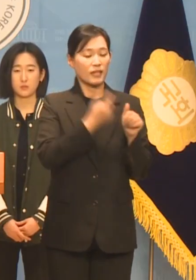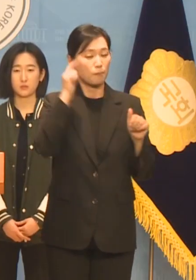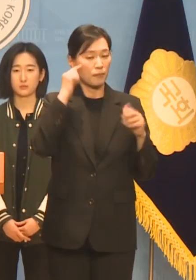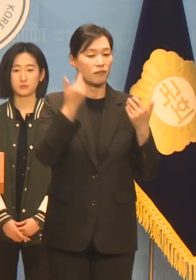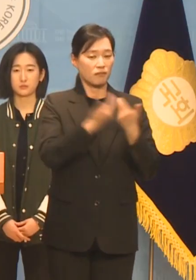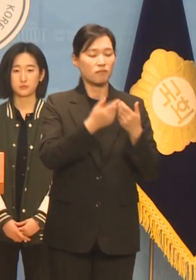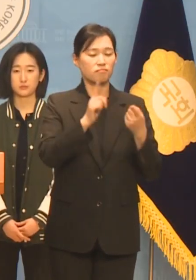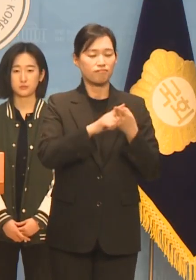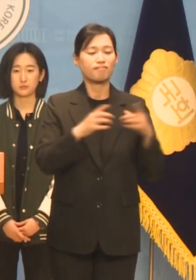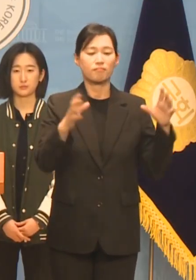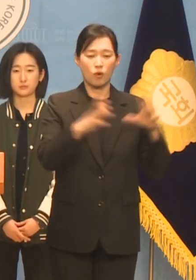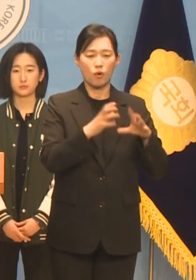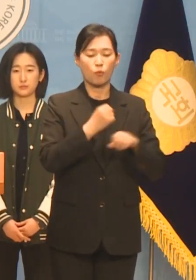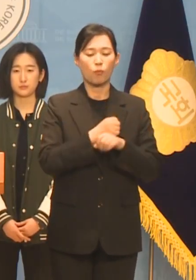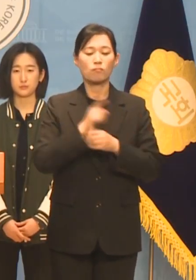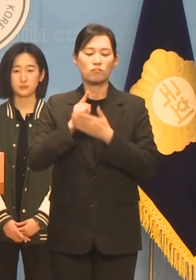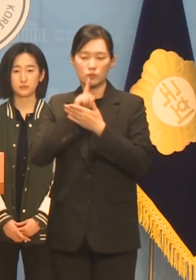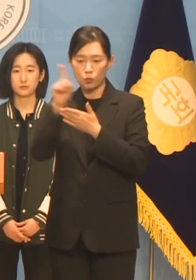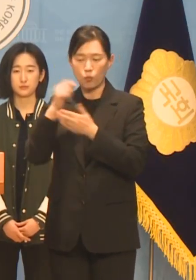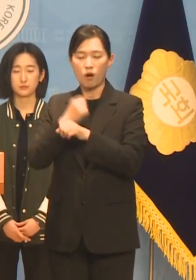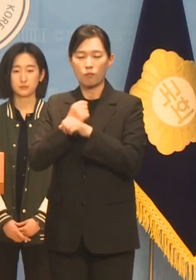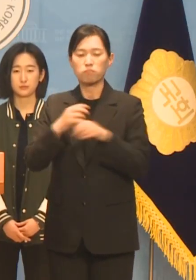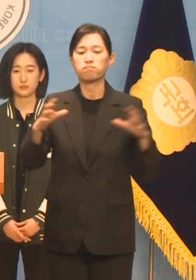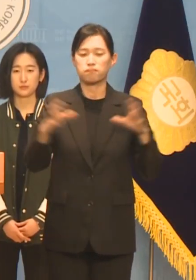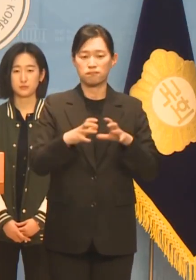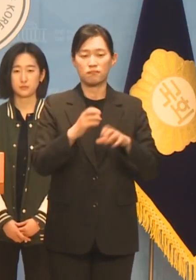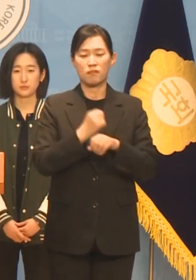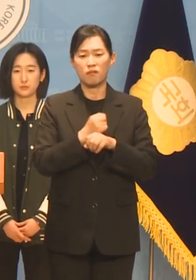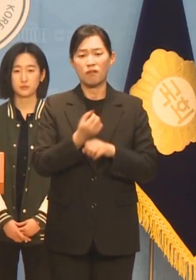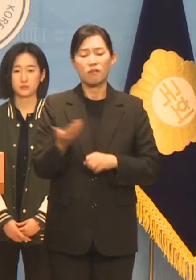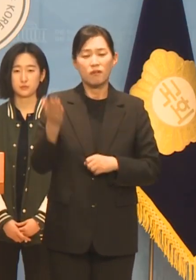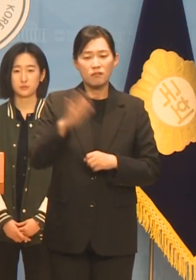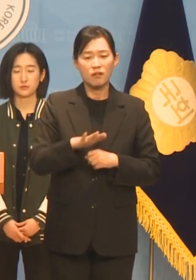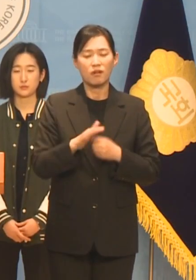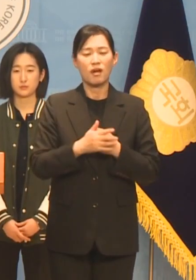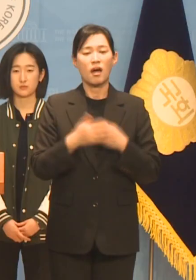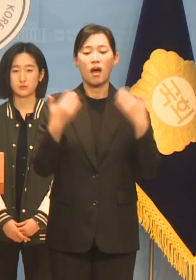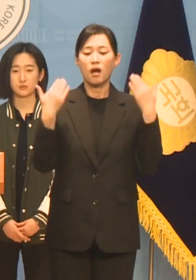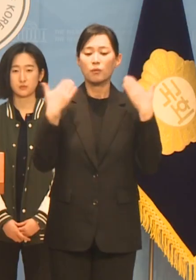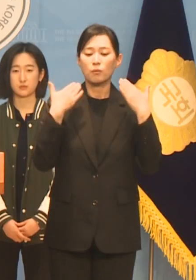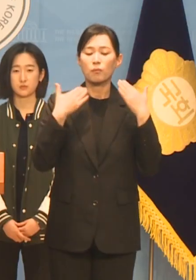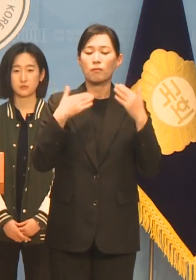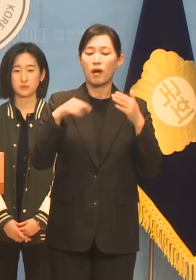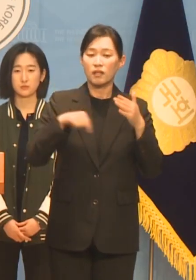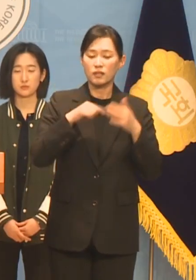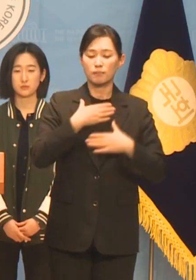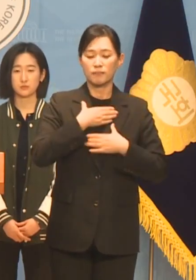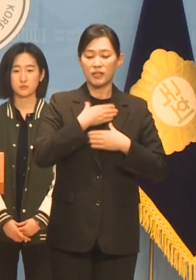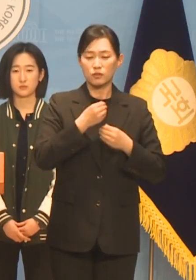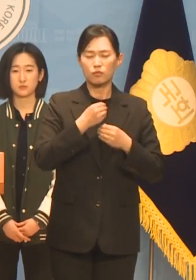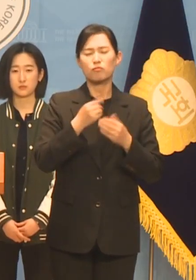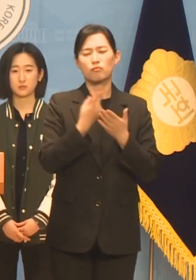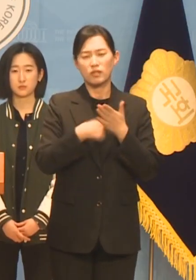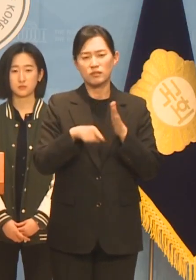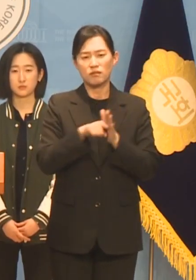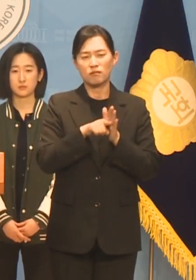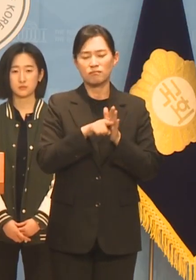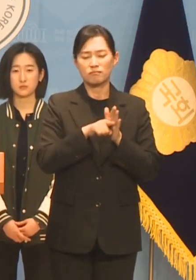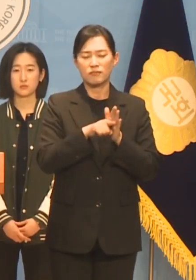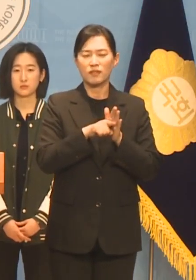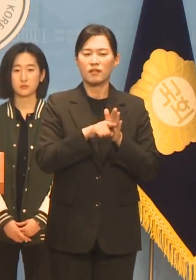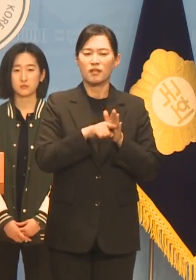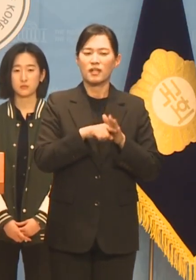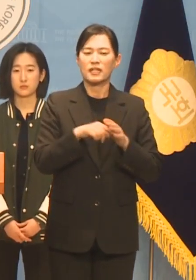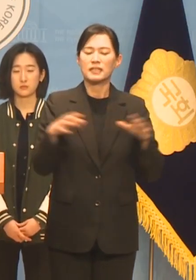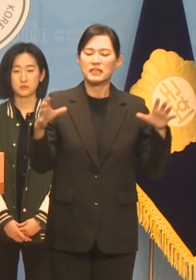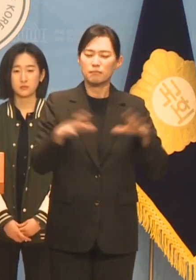정당한 신고 절차를 마친 합법적 행사였습니다. 그러나 학교 측에서는 안전상의 이유로 민주광장에서의 집회를 제한했음에도